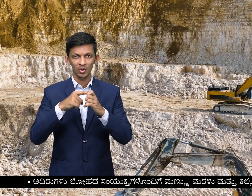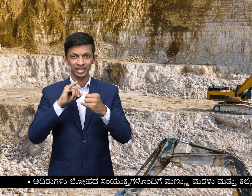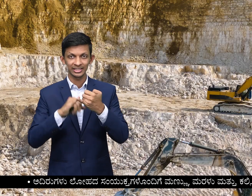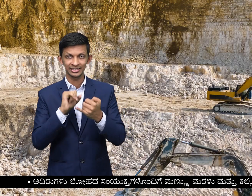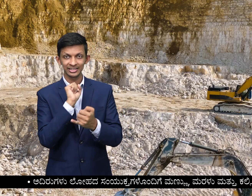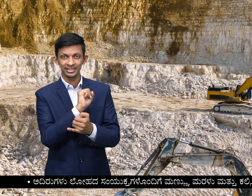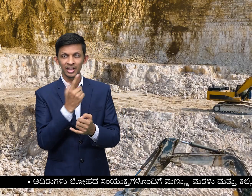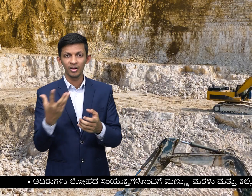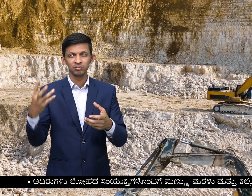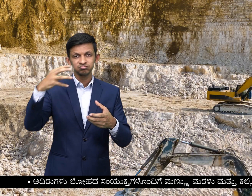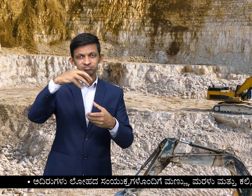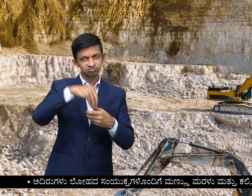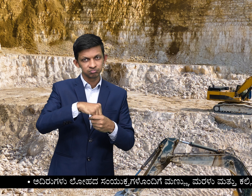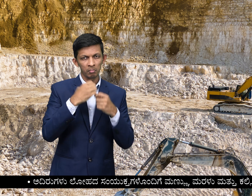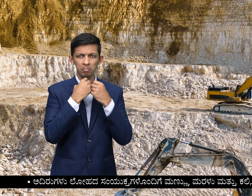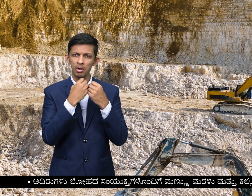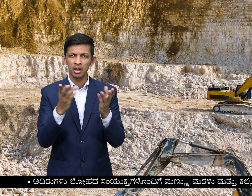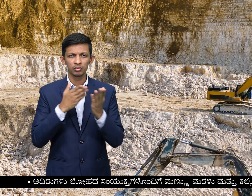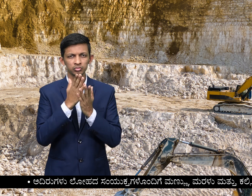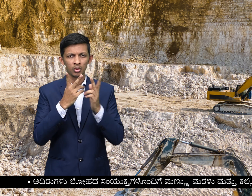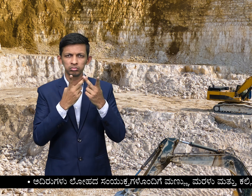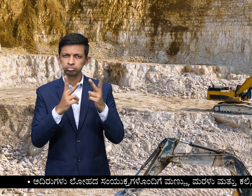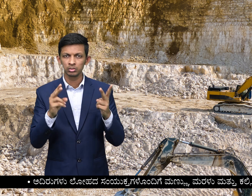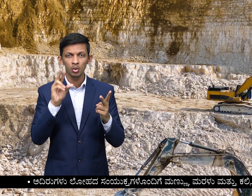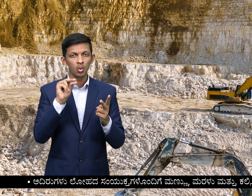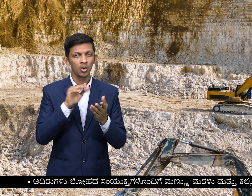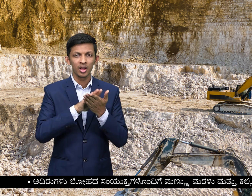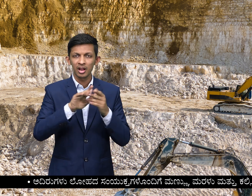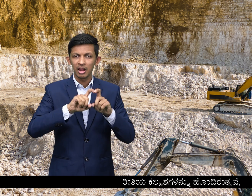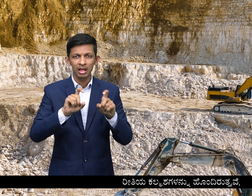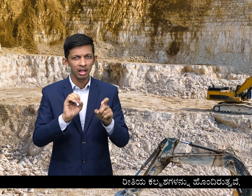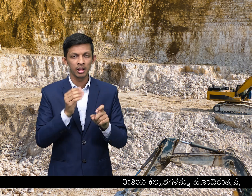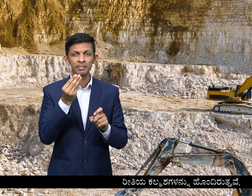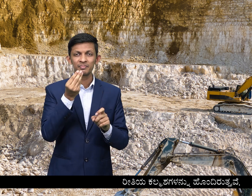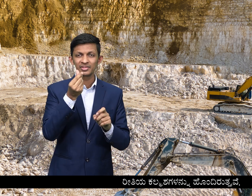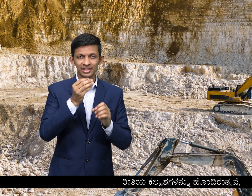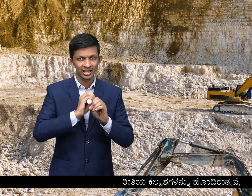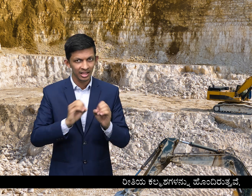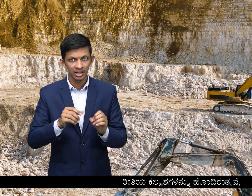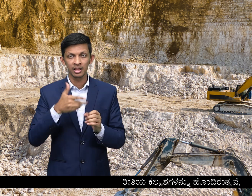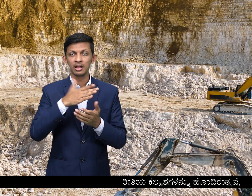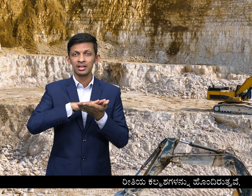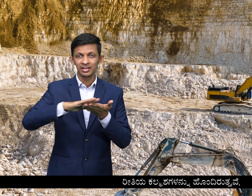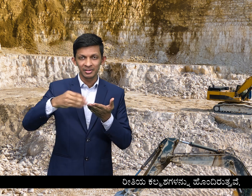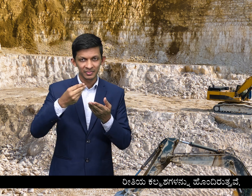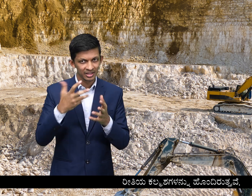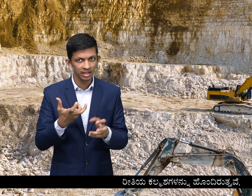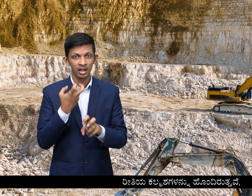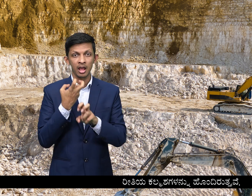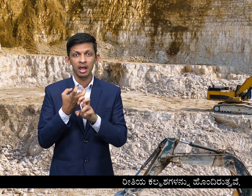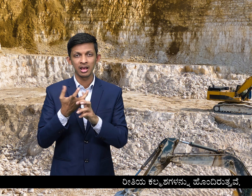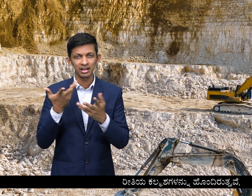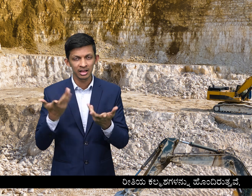ಅದಿರುಗಳು ಲೋಹದ ಸಂಯುಕ್ತಗಳೊಂದಿಗೆ ಮಣ್ಣು, ಮರಳು ಮತ್ತು ಕಲ್ಲಿನ ಪದಾರ್ಥಗಳಂತಹ ಅನೇಕ ರೀತಿಯ ಕಲ್ಮಶಗಳನ್ನ ಹೊಂದಿರುತ್ತೆ.